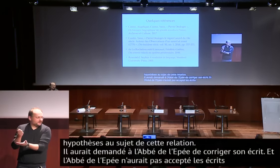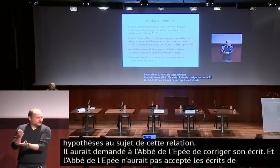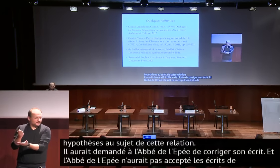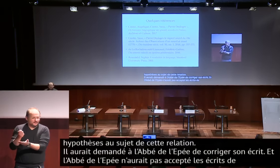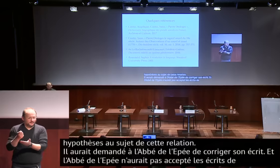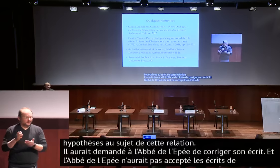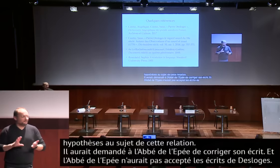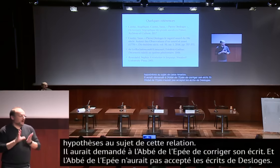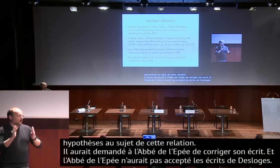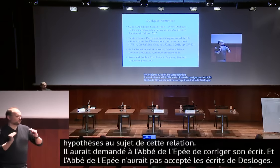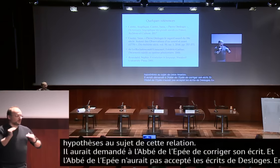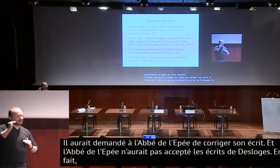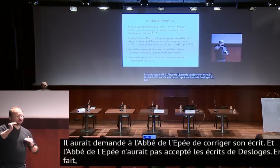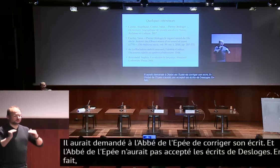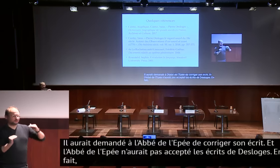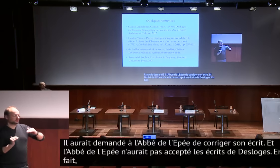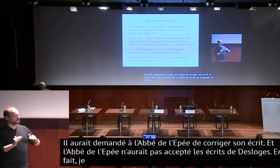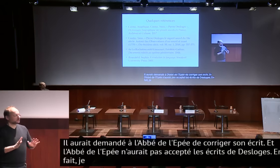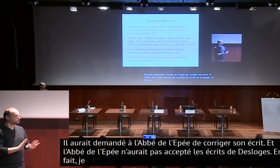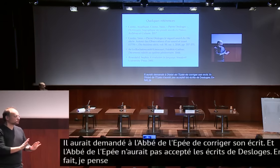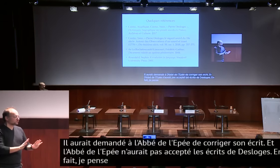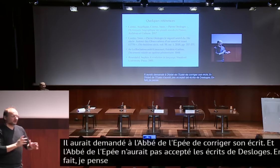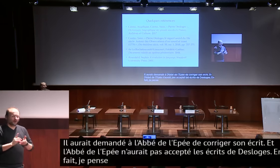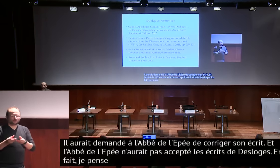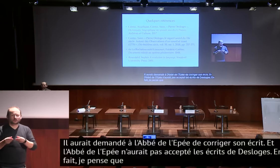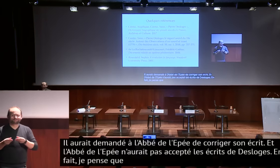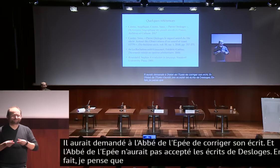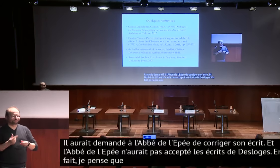En fait, je pense que Desloges